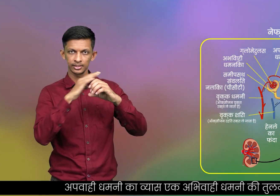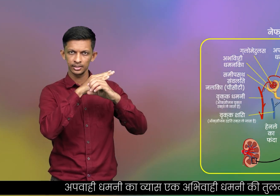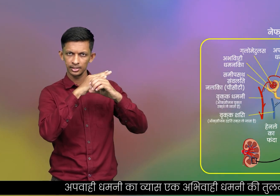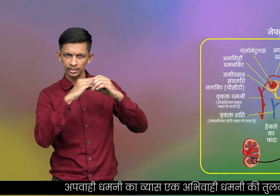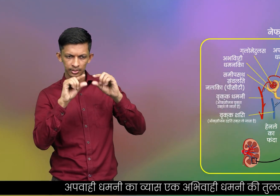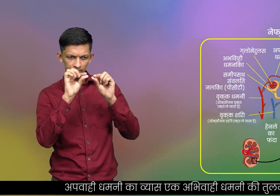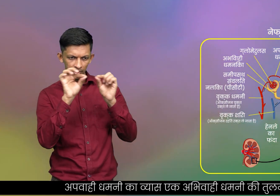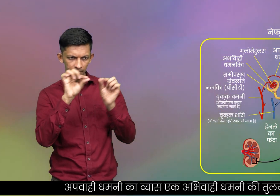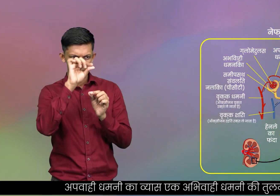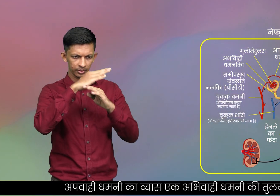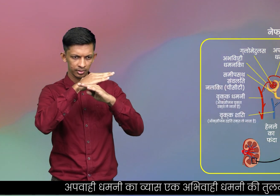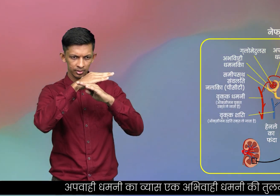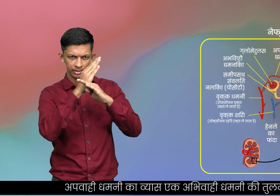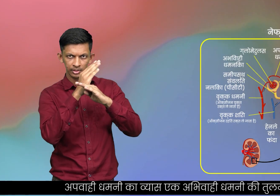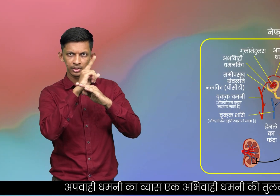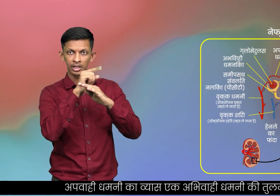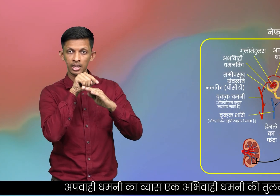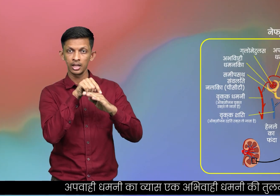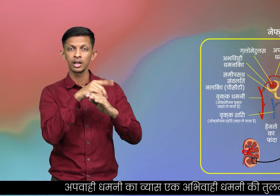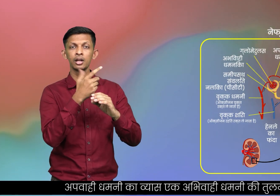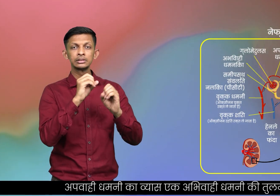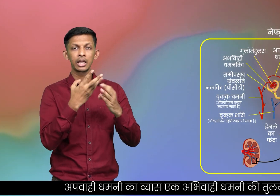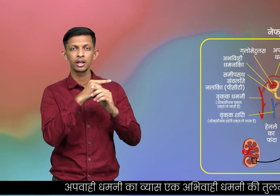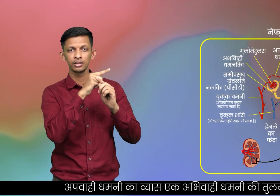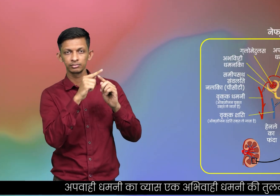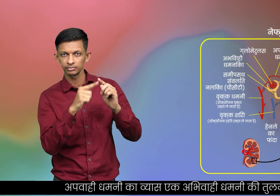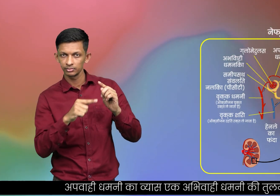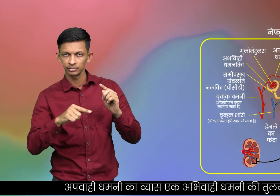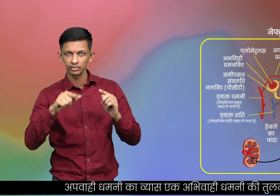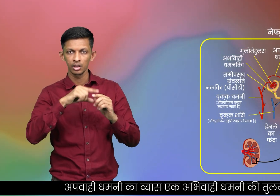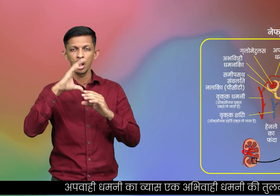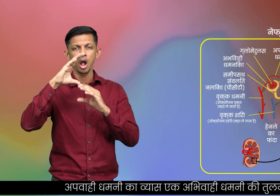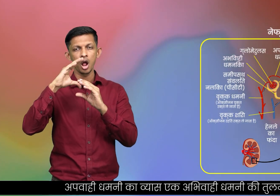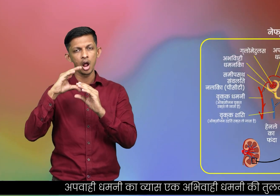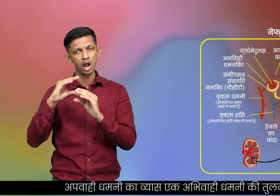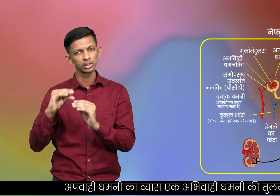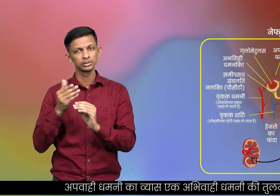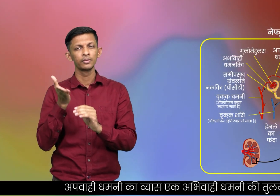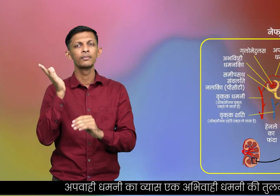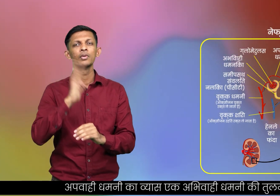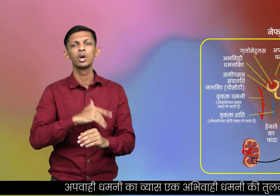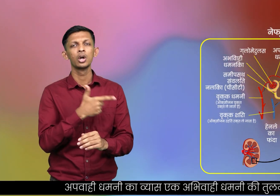धमनी का व्यास एक अभिवाही धमनी की तुलना में कम है।